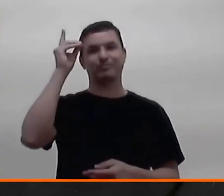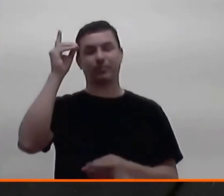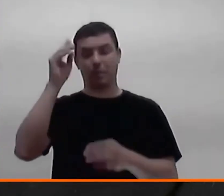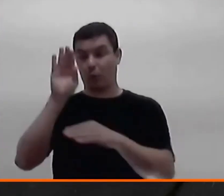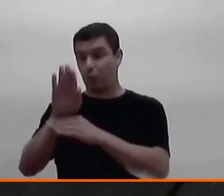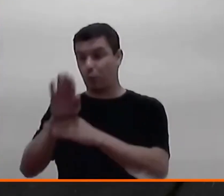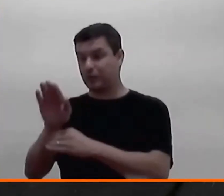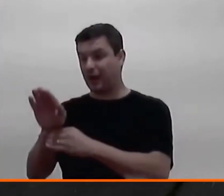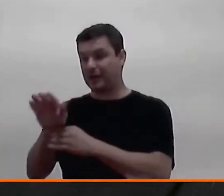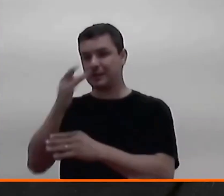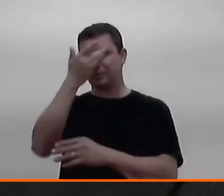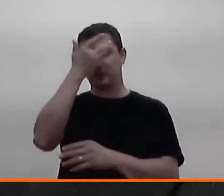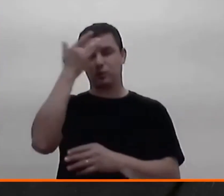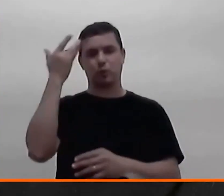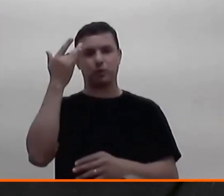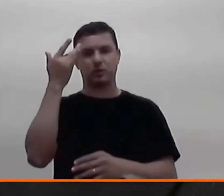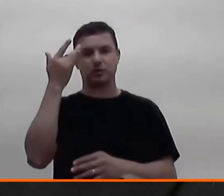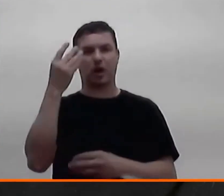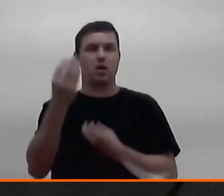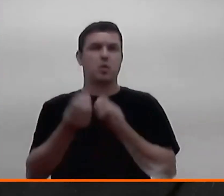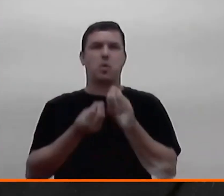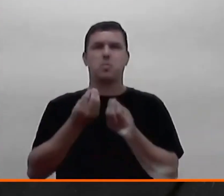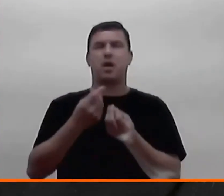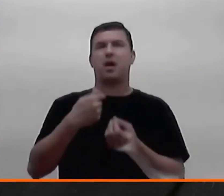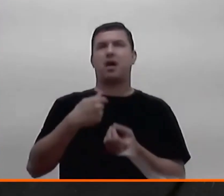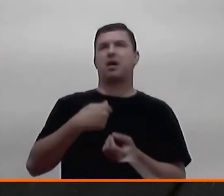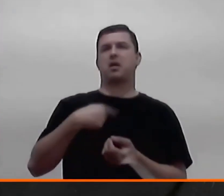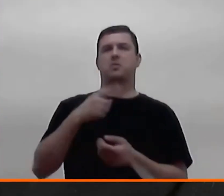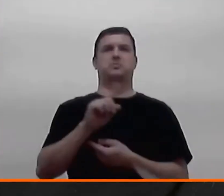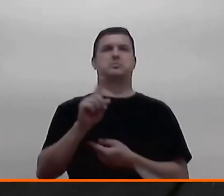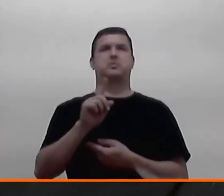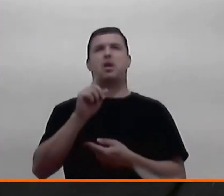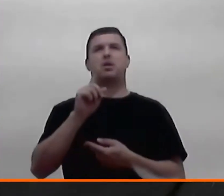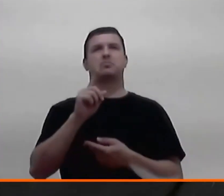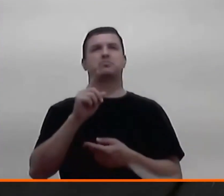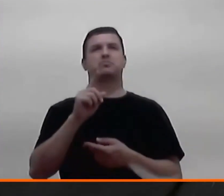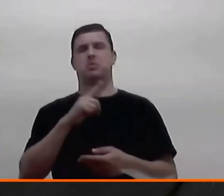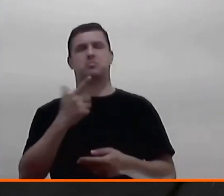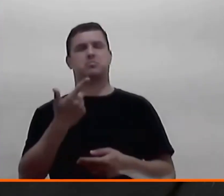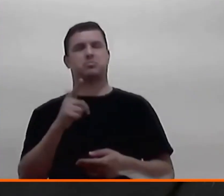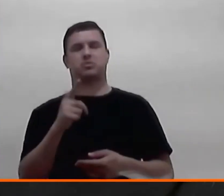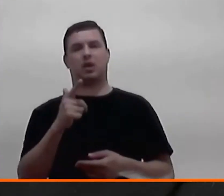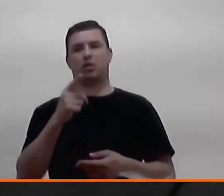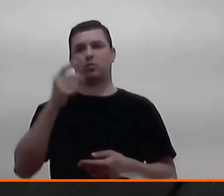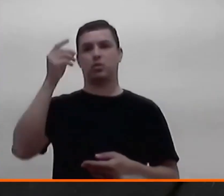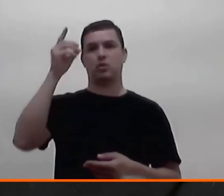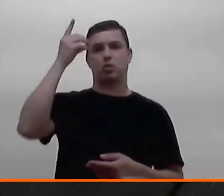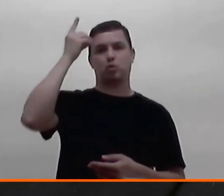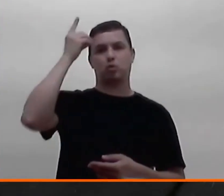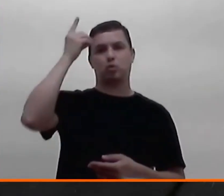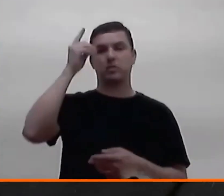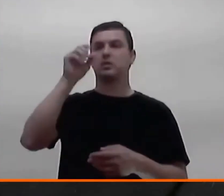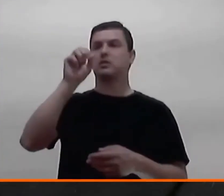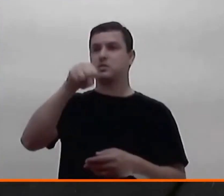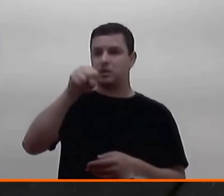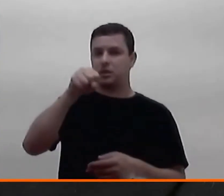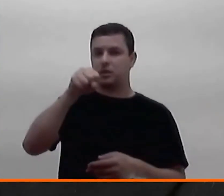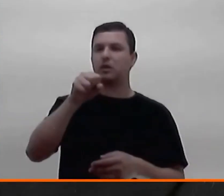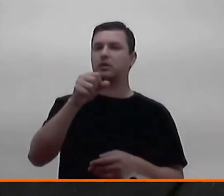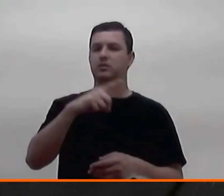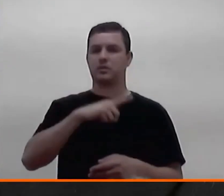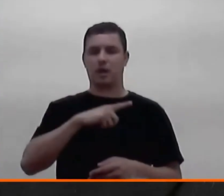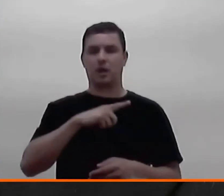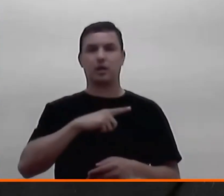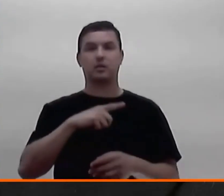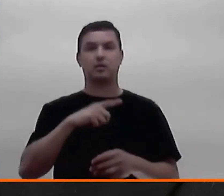sim. Não diga que não tem. Tem. Amém? Todos nós sabemos como cuidar. Aqui disse,